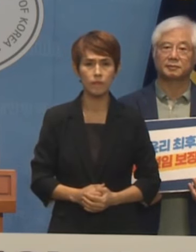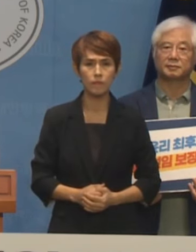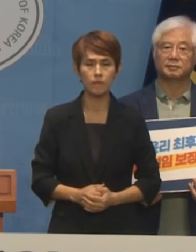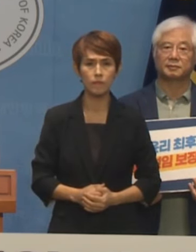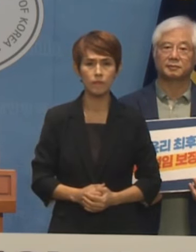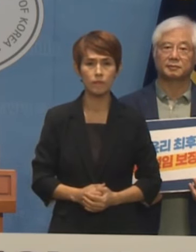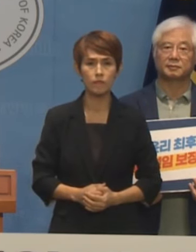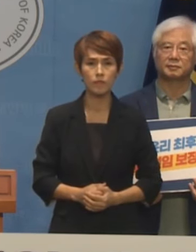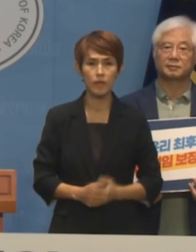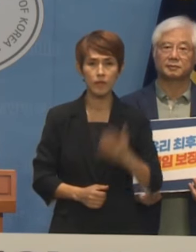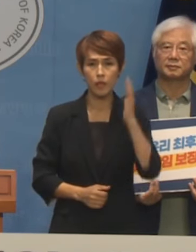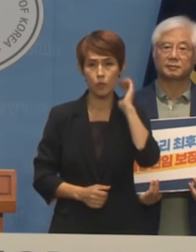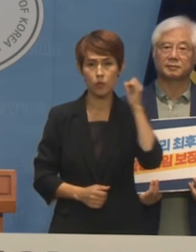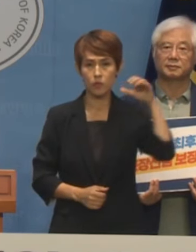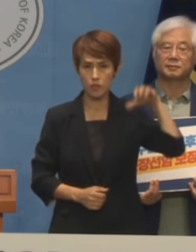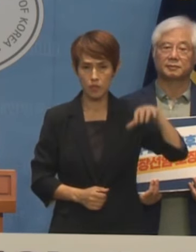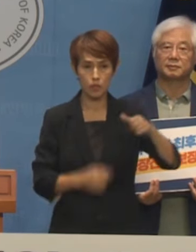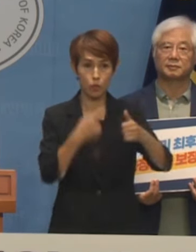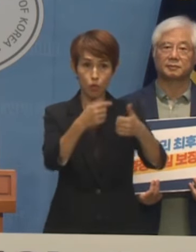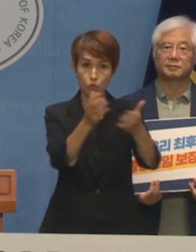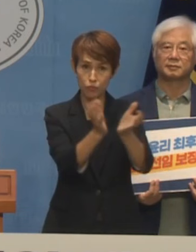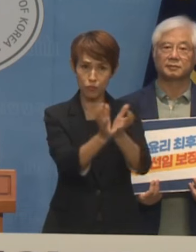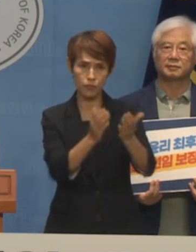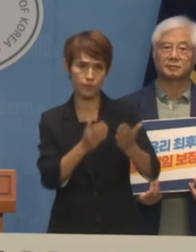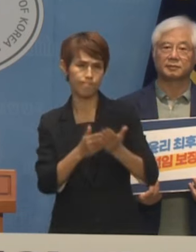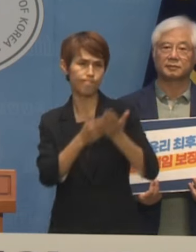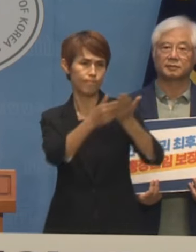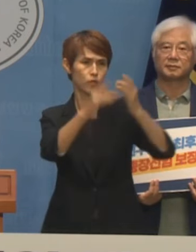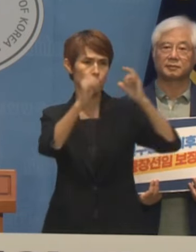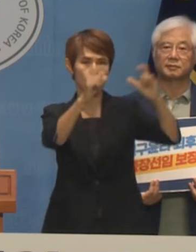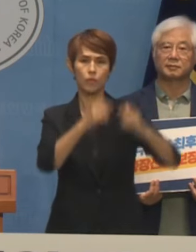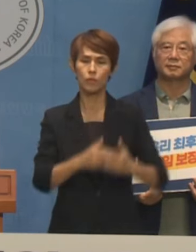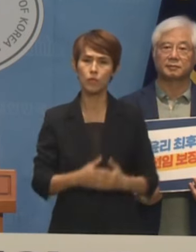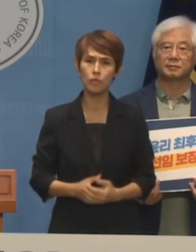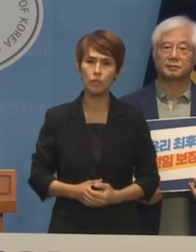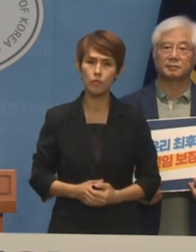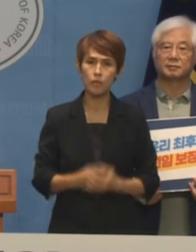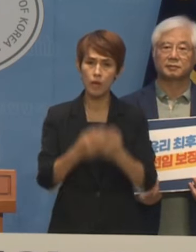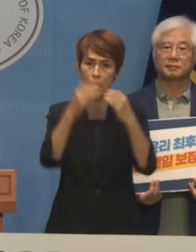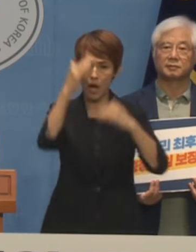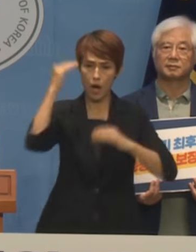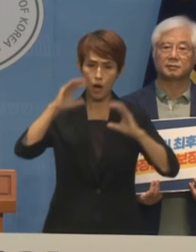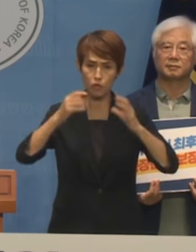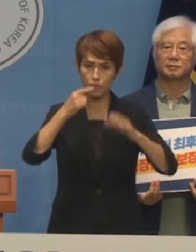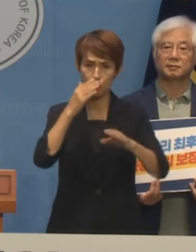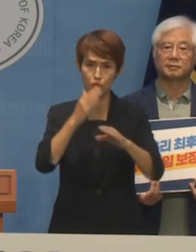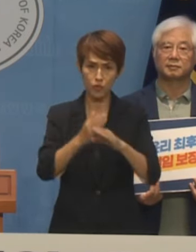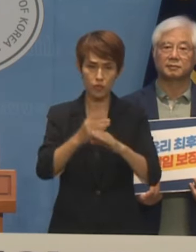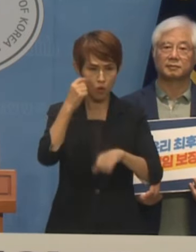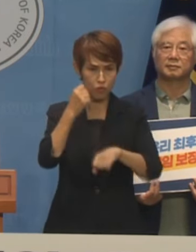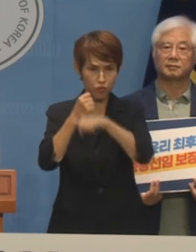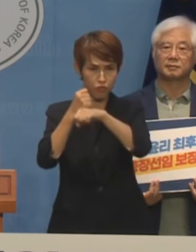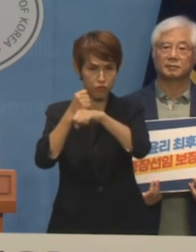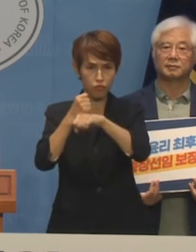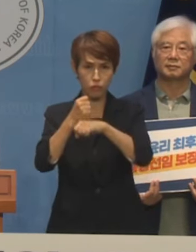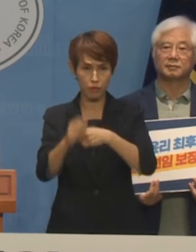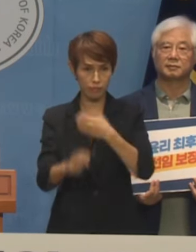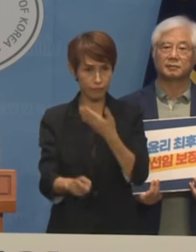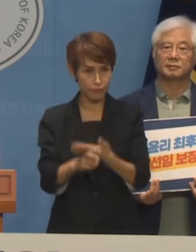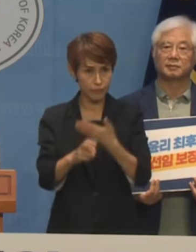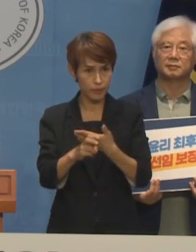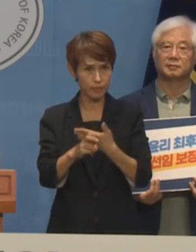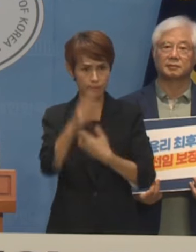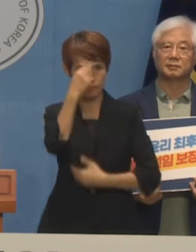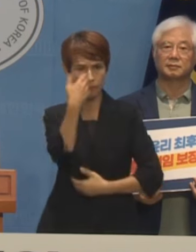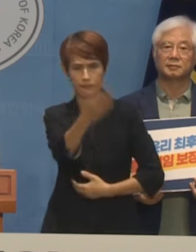아울러 용산 대통령실과 교육부에도 강력하게 경고합니다. 대학 민주주의와 연구 윤리에 반하는 어떠한 시도도